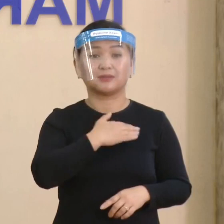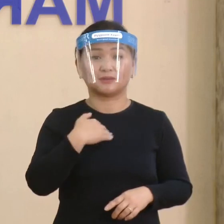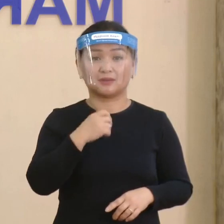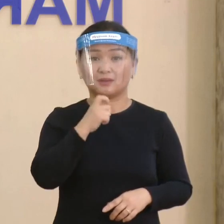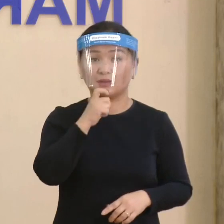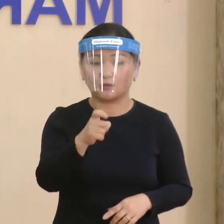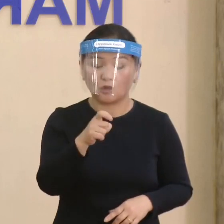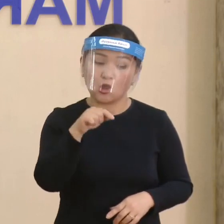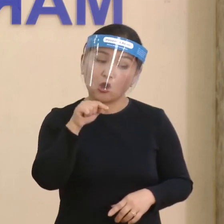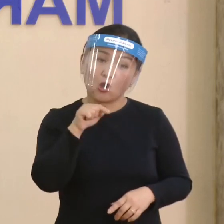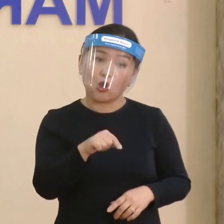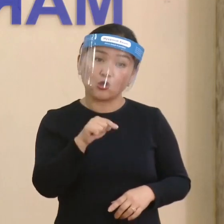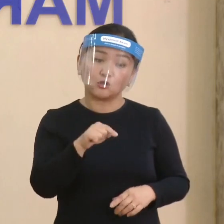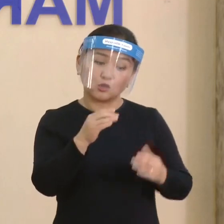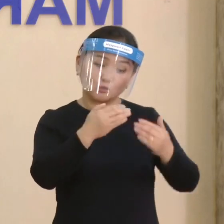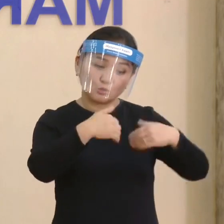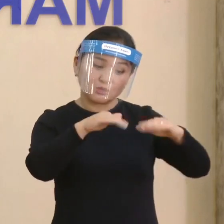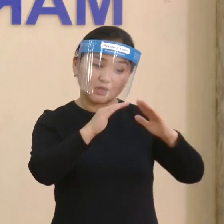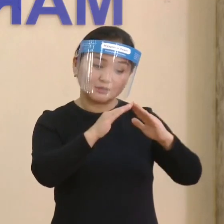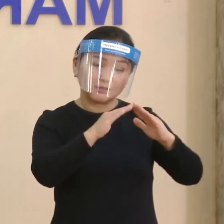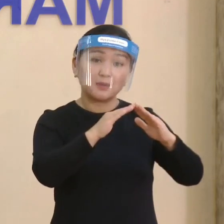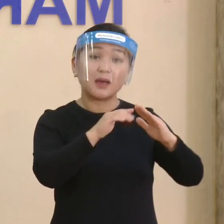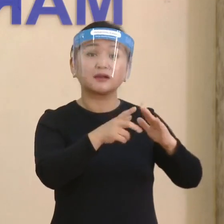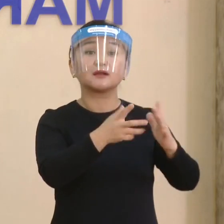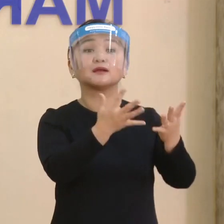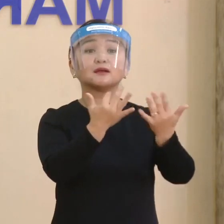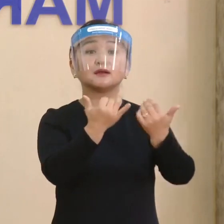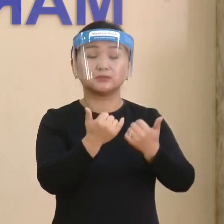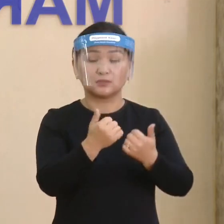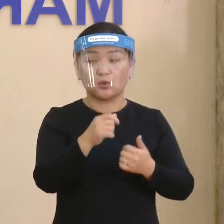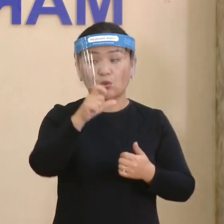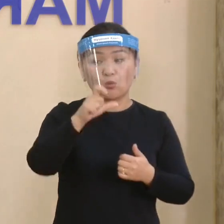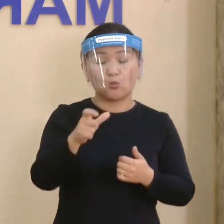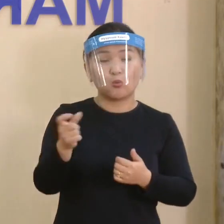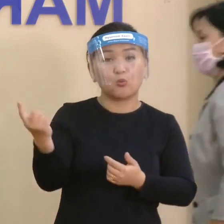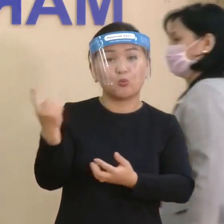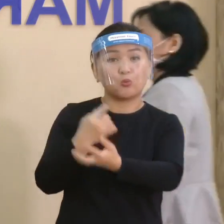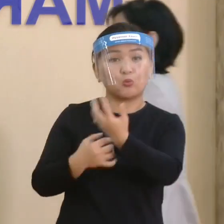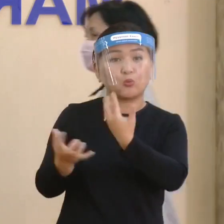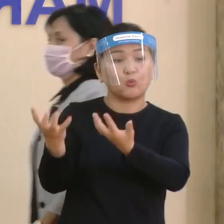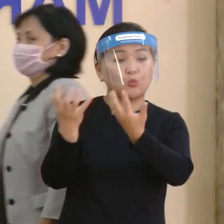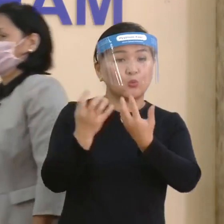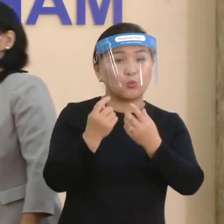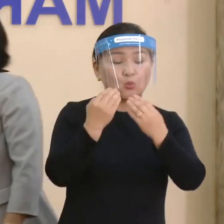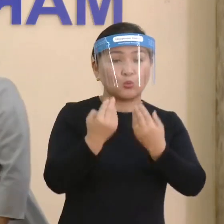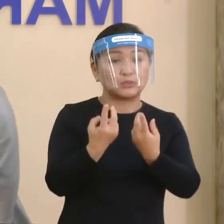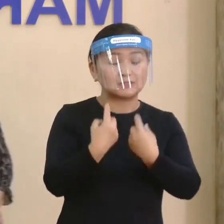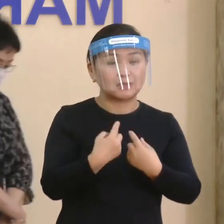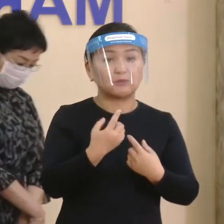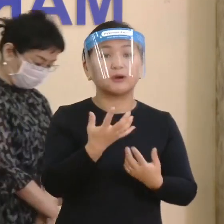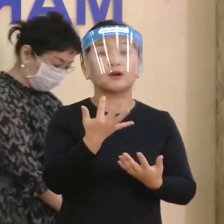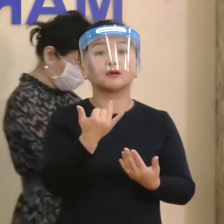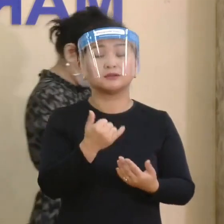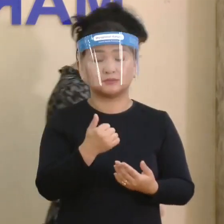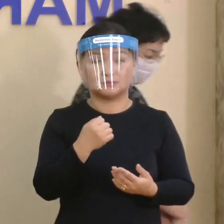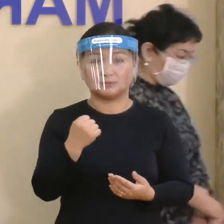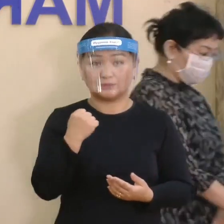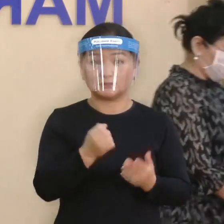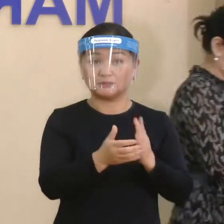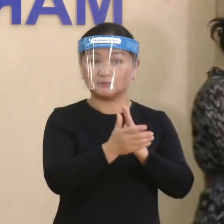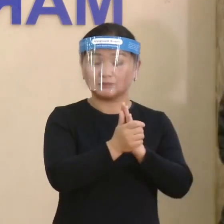Одоогийн байдлаар хичнээн тусгаарлах байгаад байна. Хичнээн хүний хүлээ авах чадвартай байна. Одоо 8 сар бас олон улсдээ гэдэг юм. Тэр манай